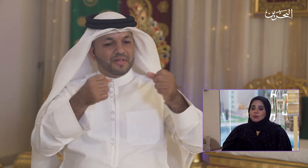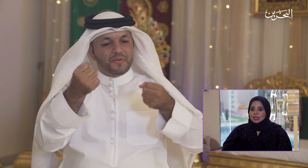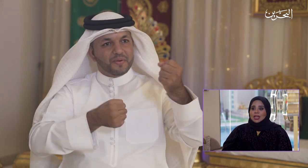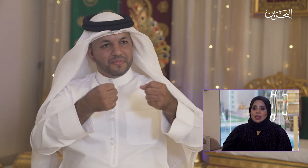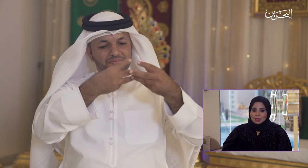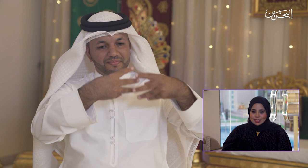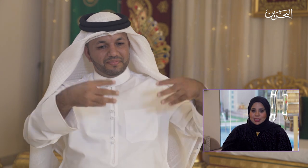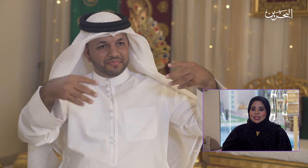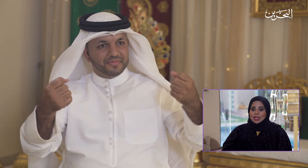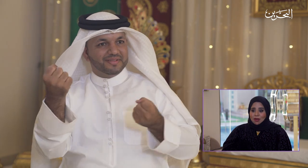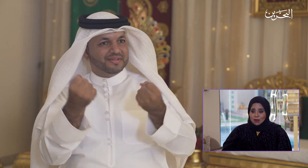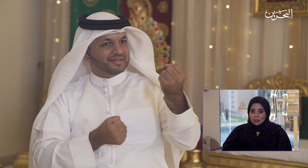ابتدى انه بتزيين السيارات